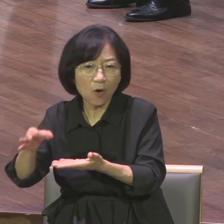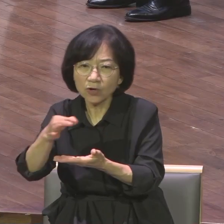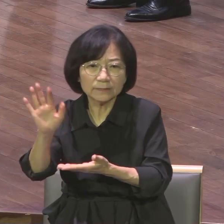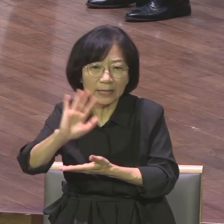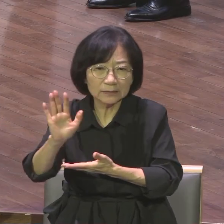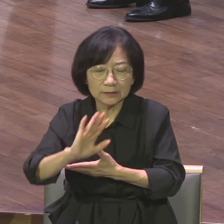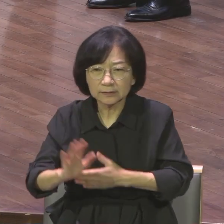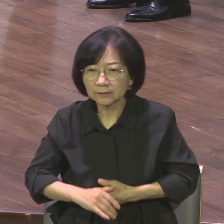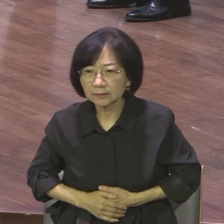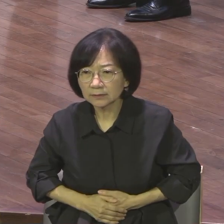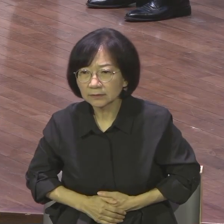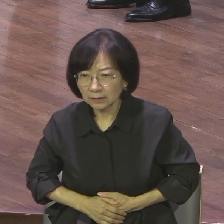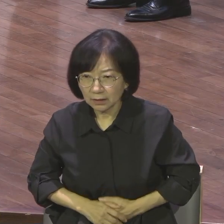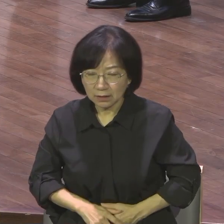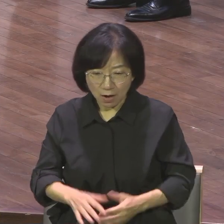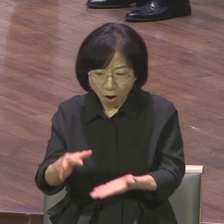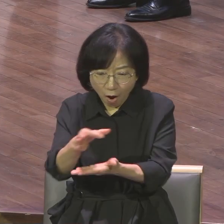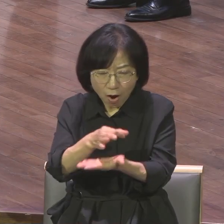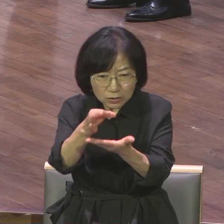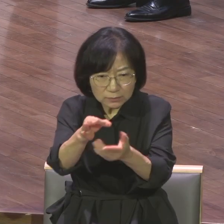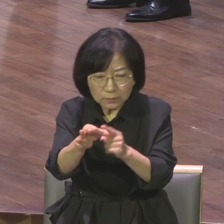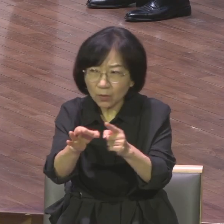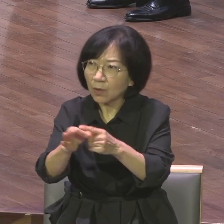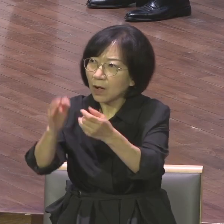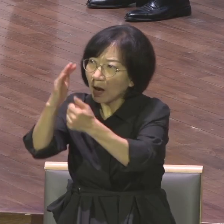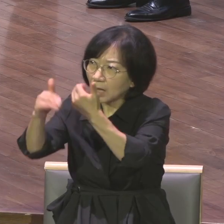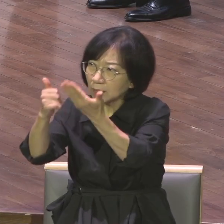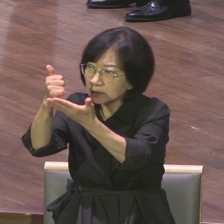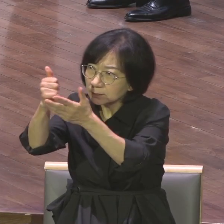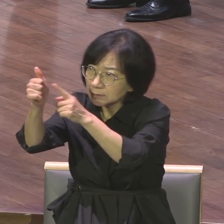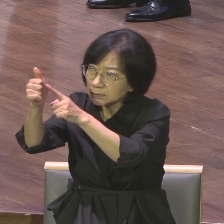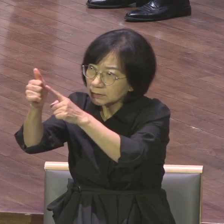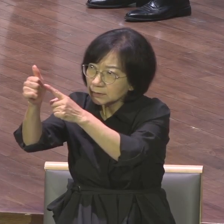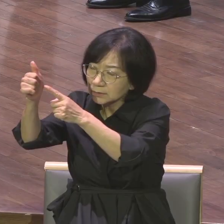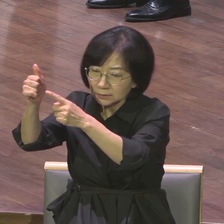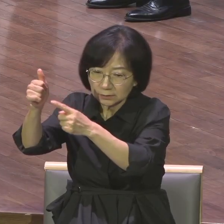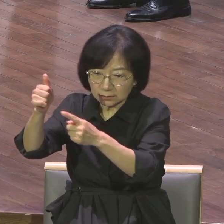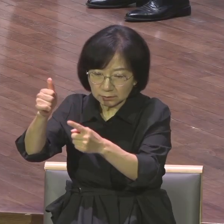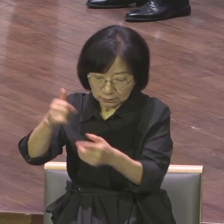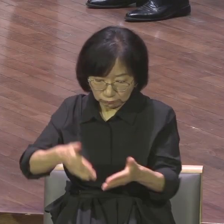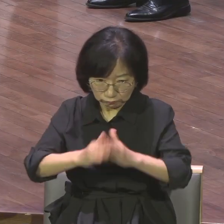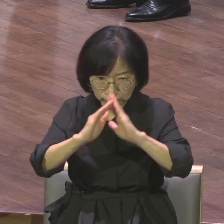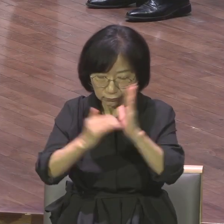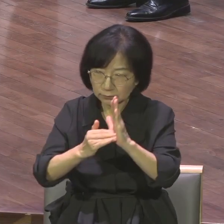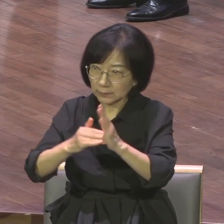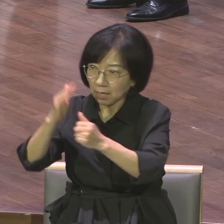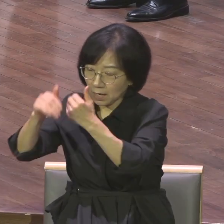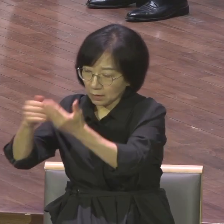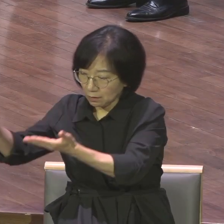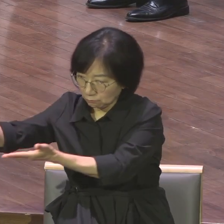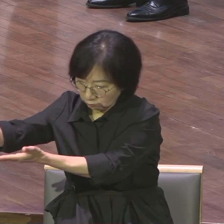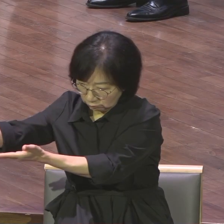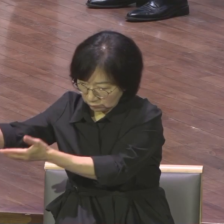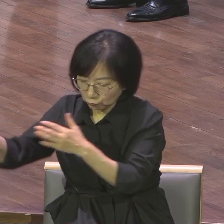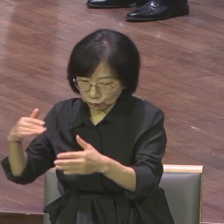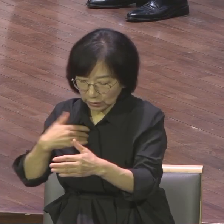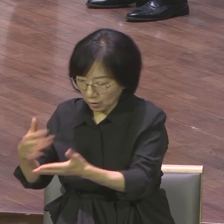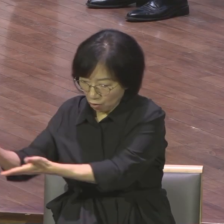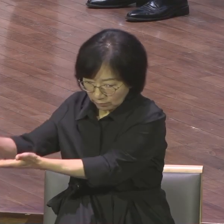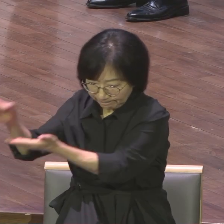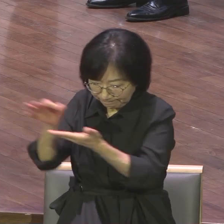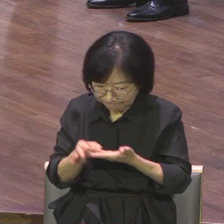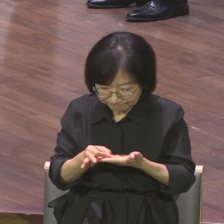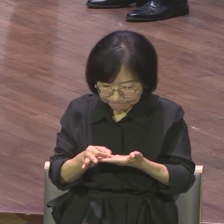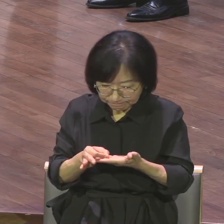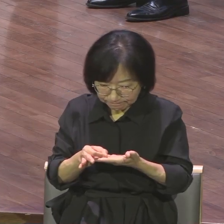헌금이란 거는 하나님 앞에 하나님이 세운 교회를 드려서 하나님께 드려서 그 헌금이 교회에서 가도록